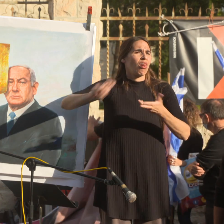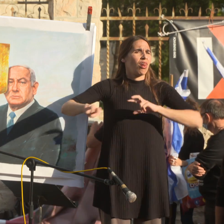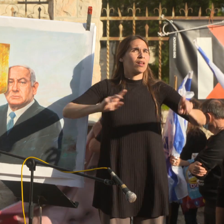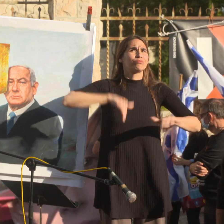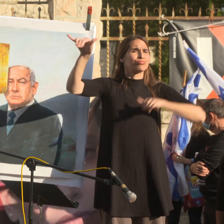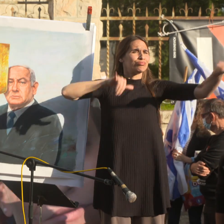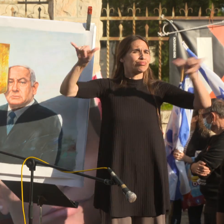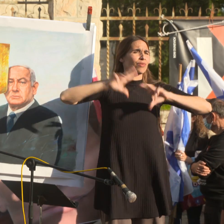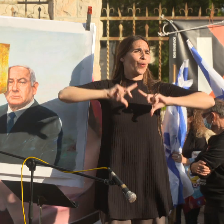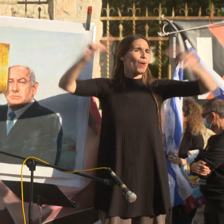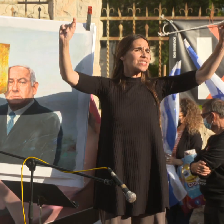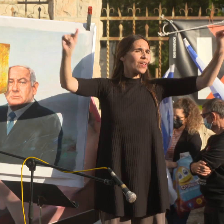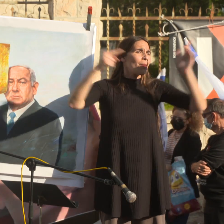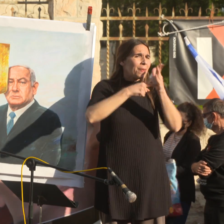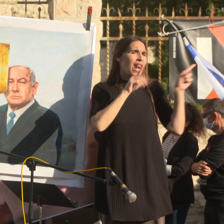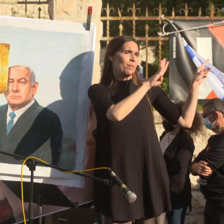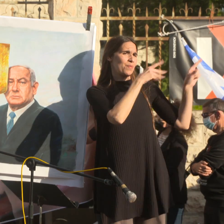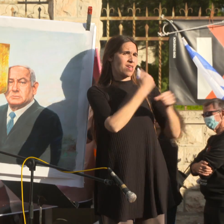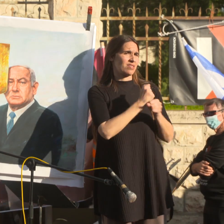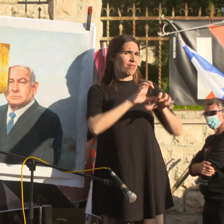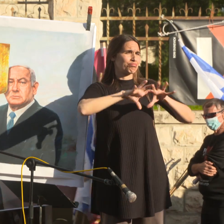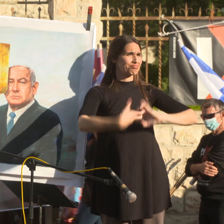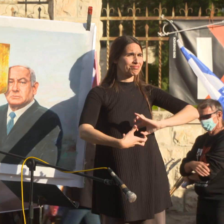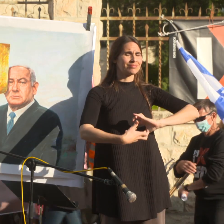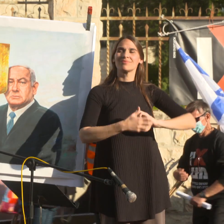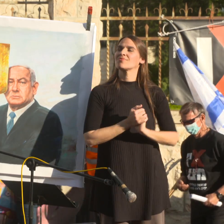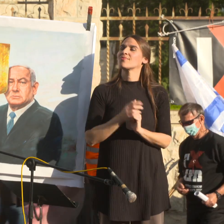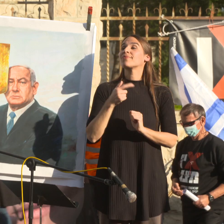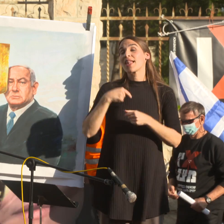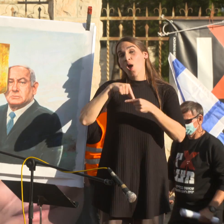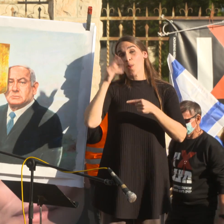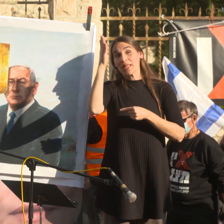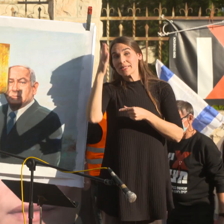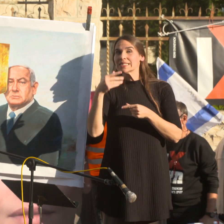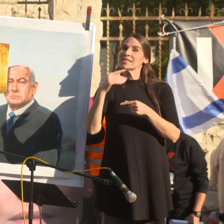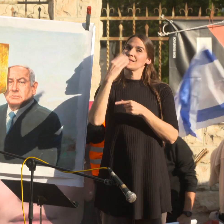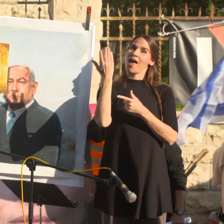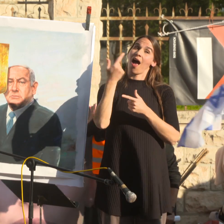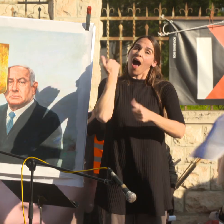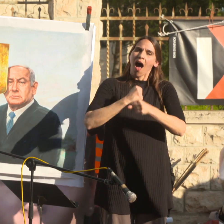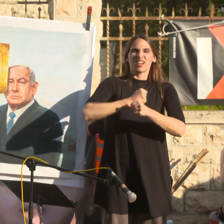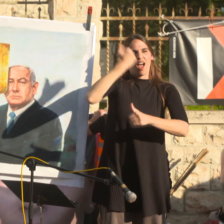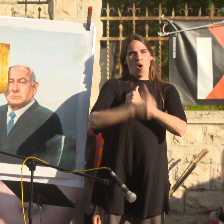מה שביבי עושה כאן. אז זהו, אז אני אופטימי, זה האקט האחרון שלו,